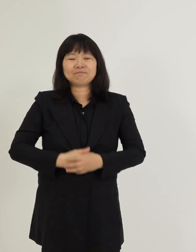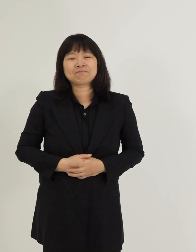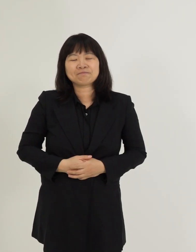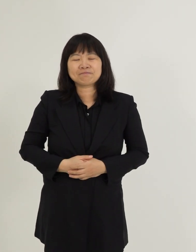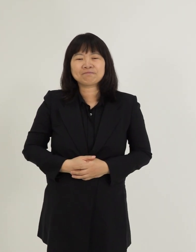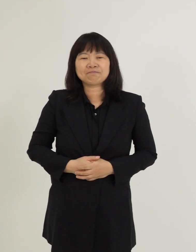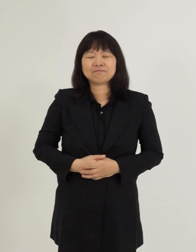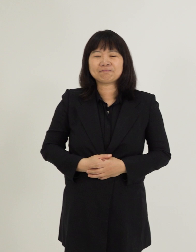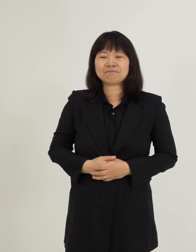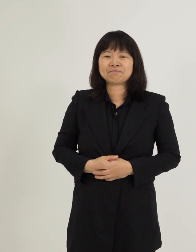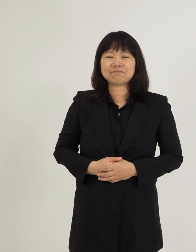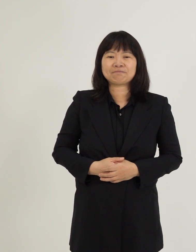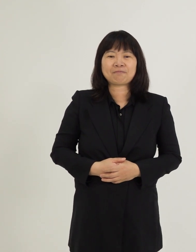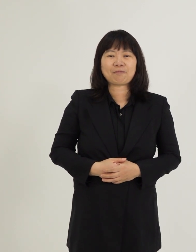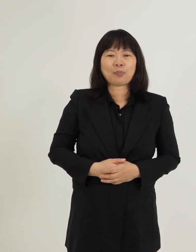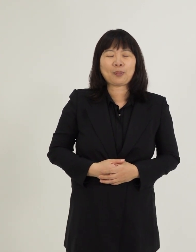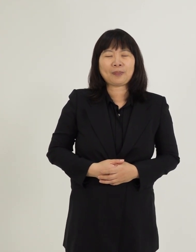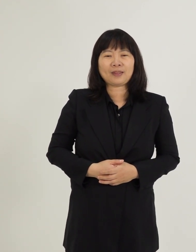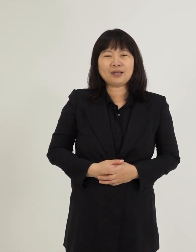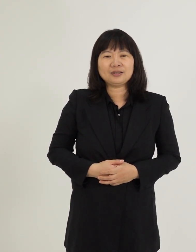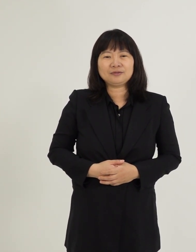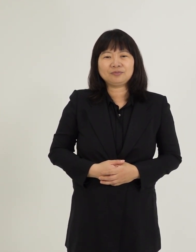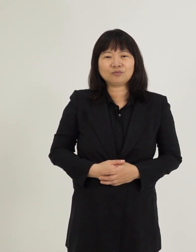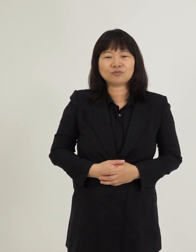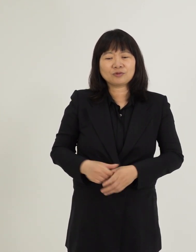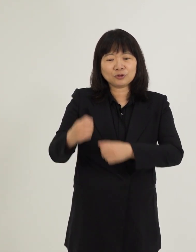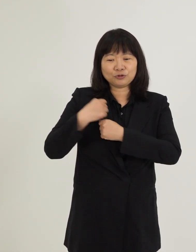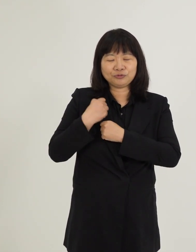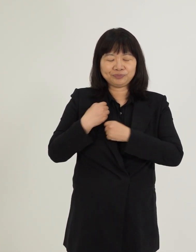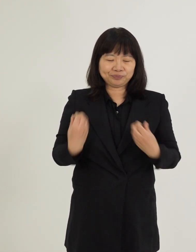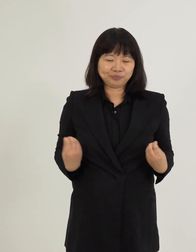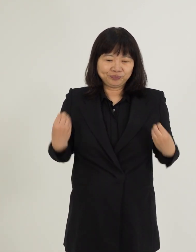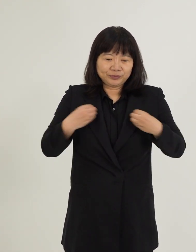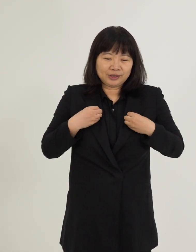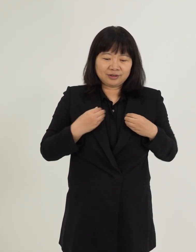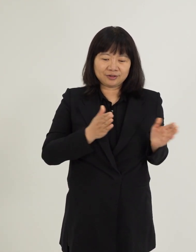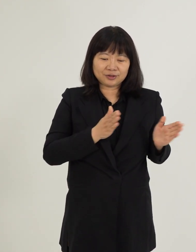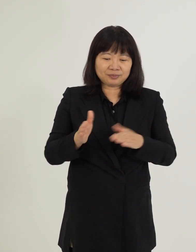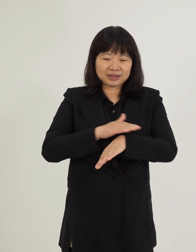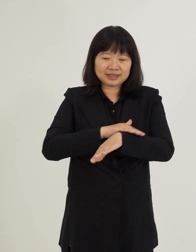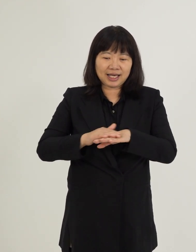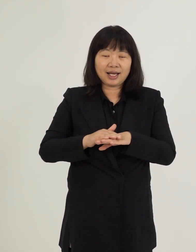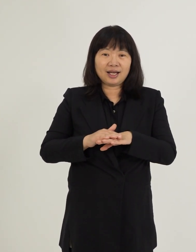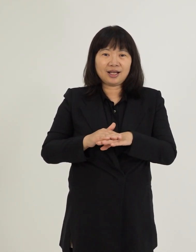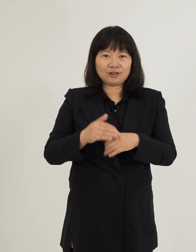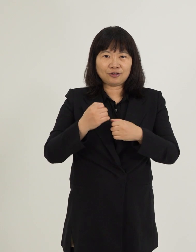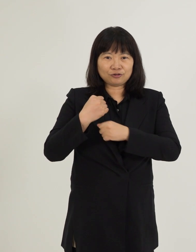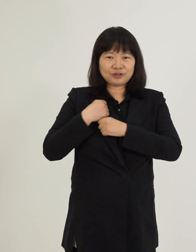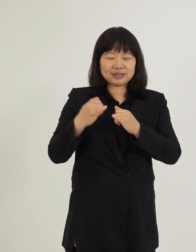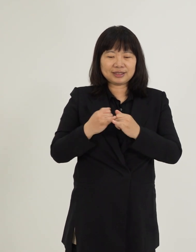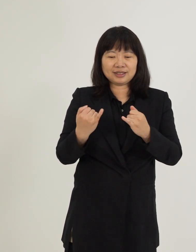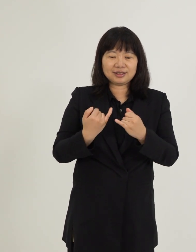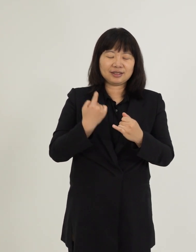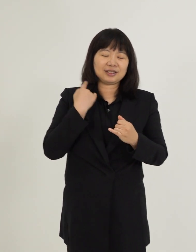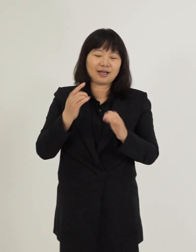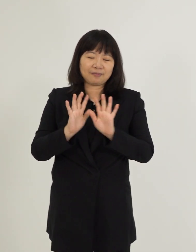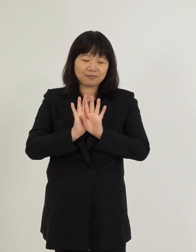그 위풍당당한 잘 군장을 갖춰 입은 군인들이 저 뒤에 쫙 도열을